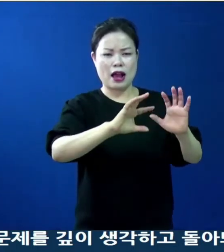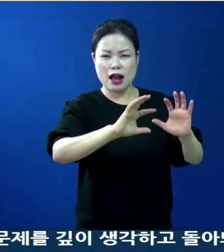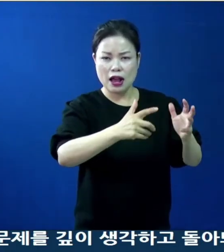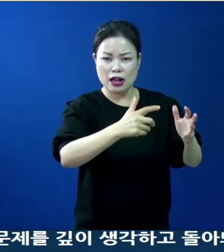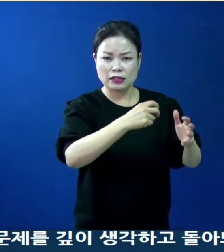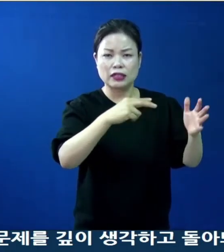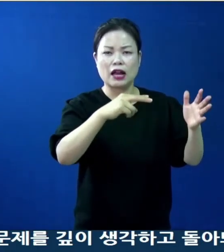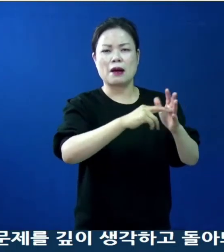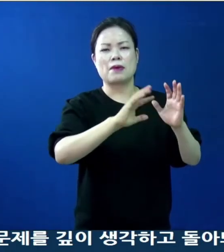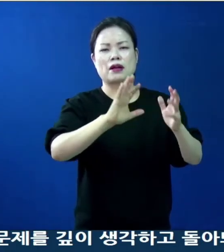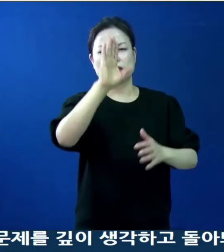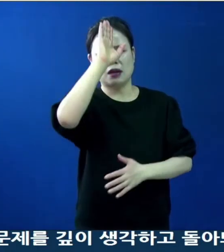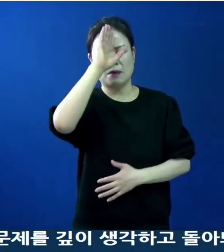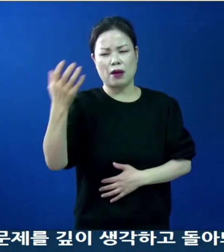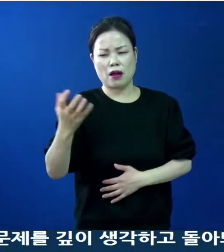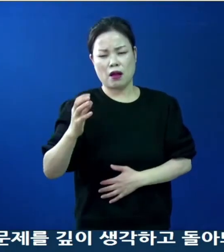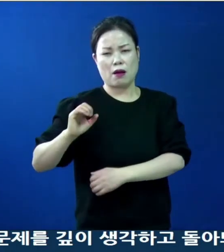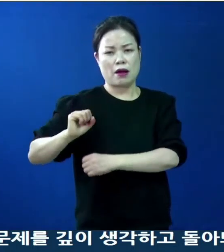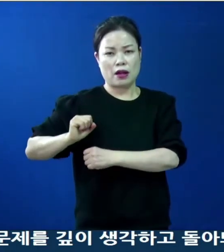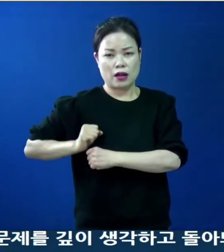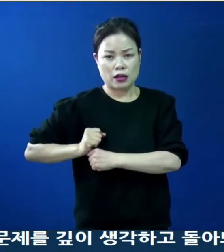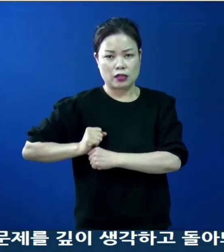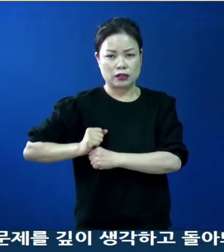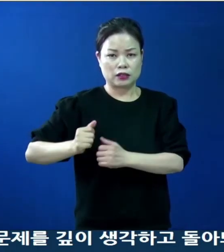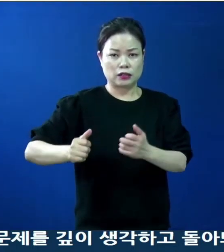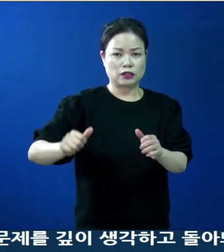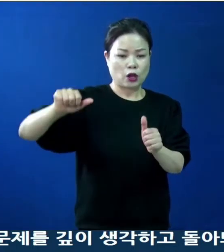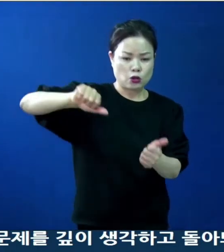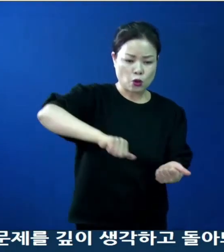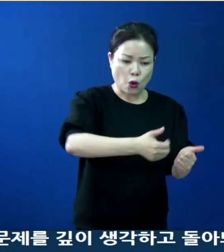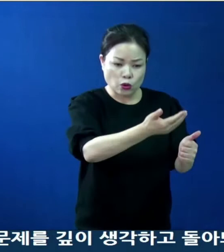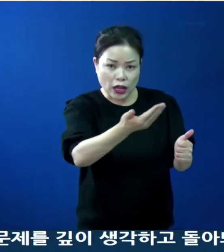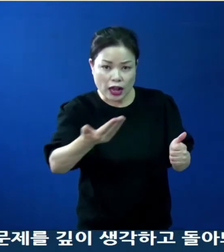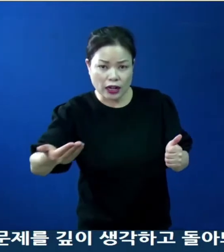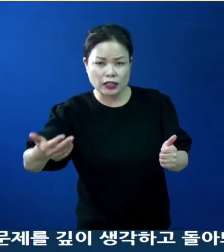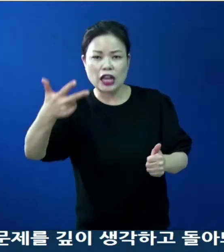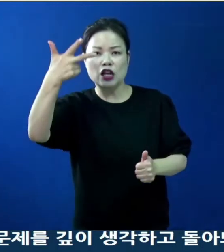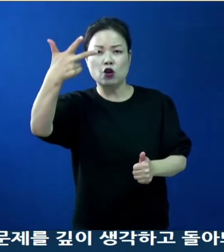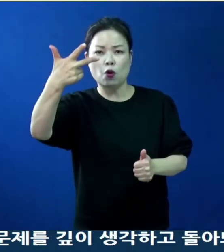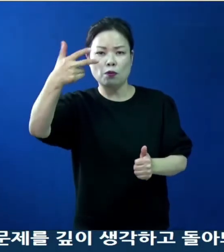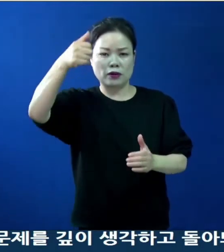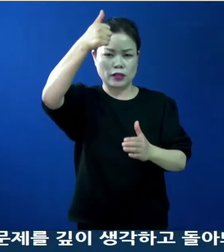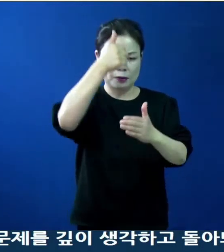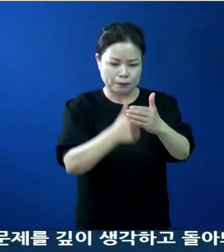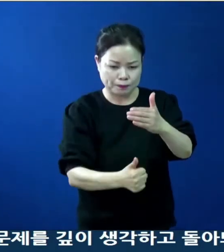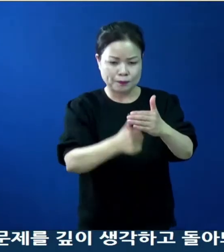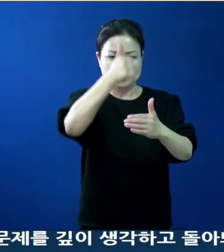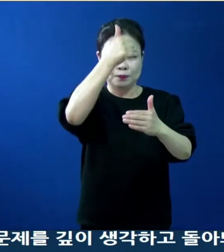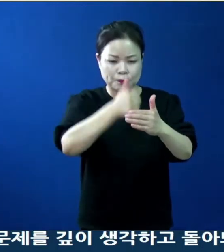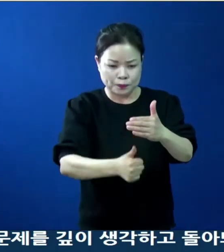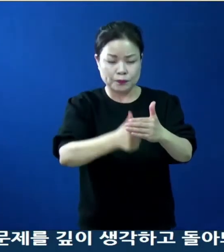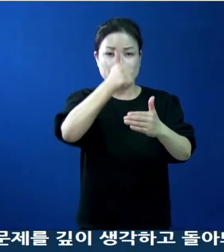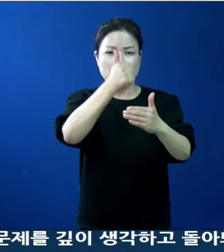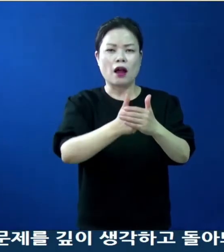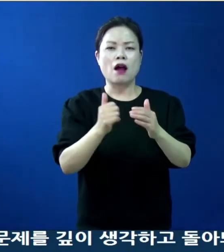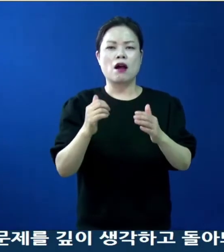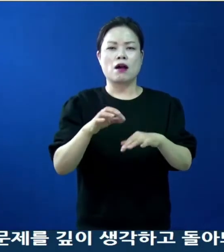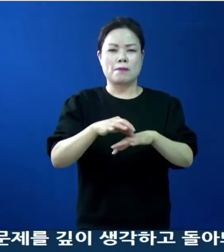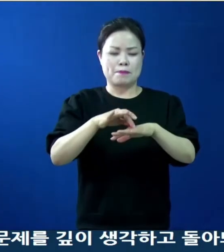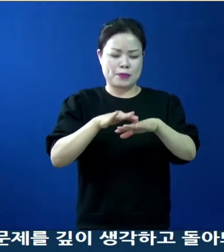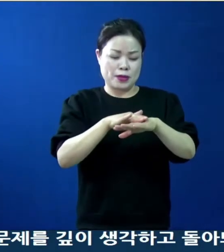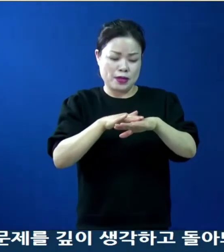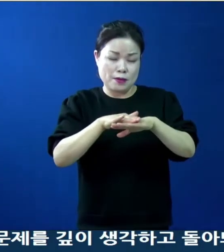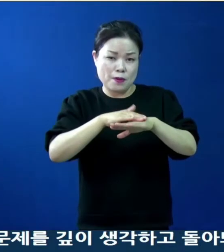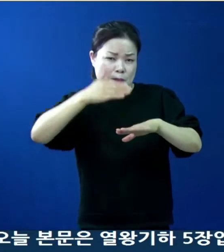나아만 장군은 요단강에 7번 씻으라는 그 말씀에 여러분 순종해서 어린아이 살같이 그렇게